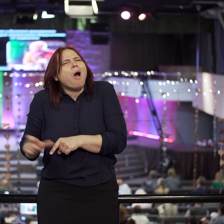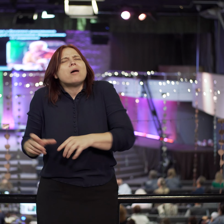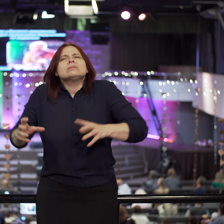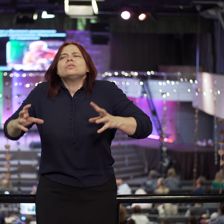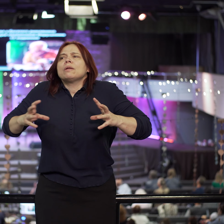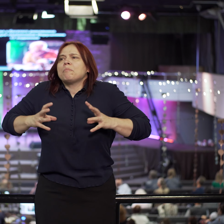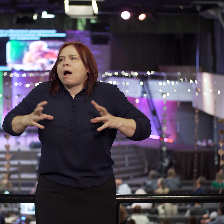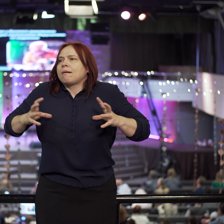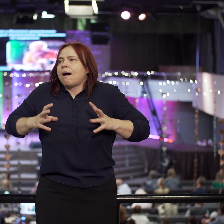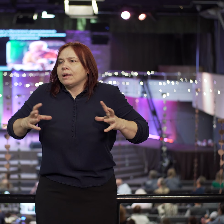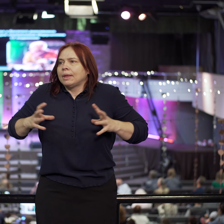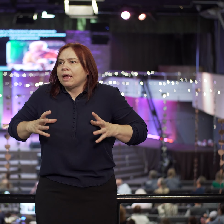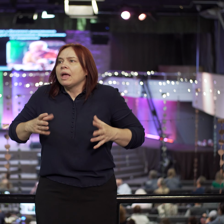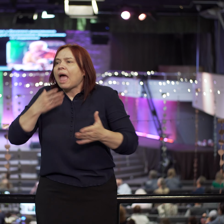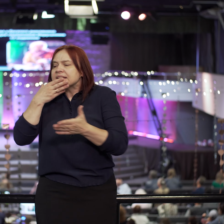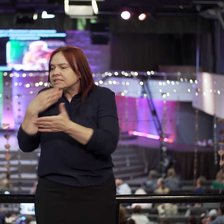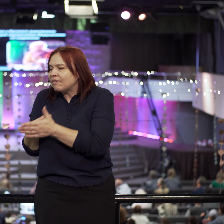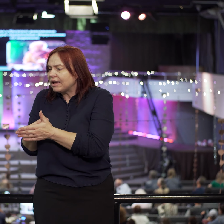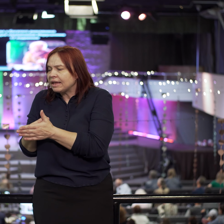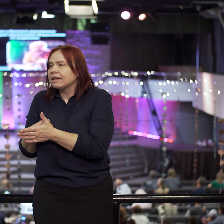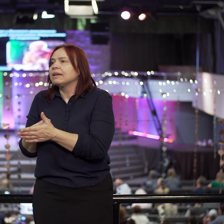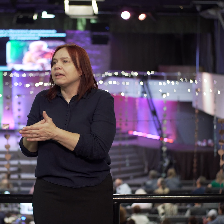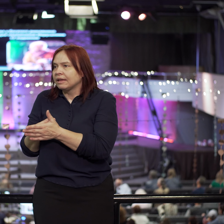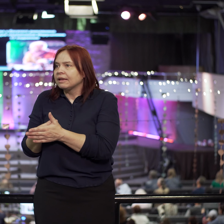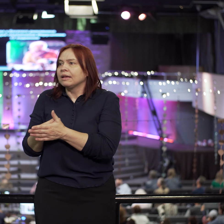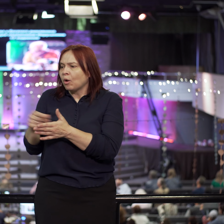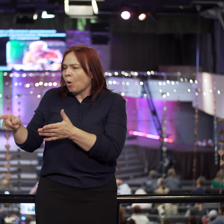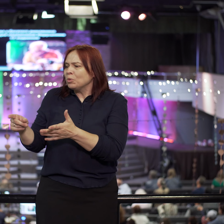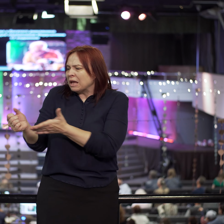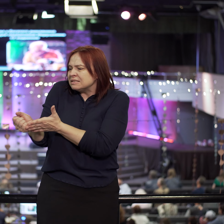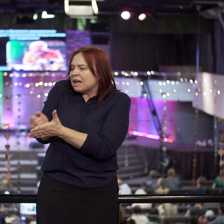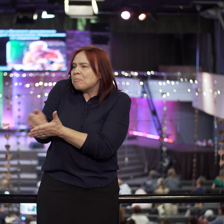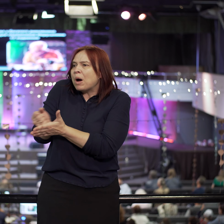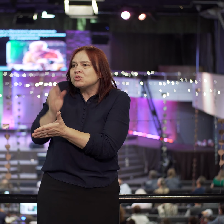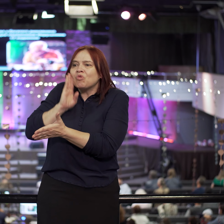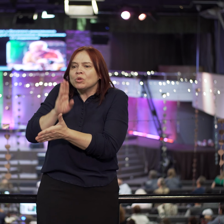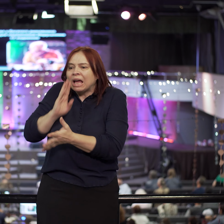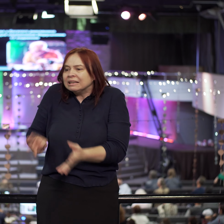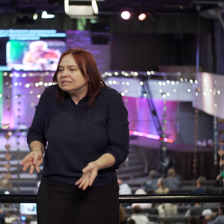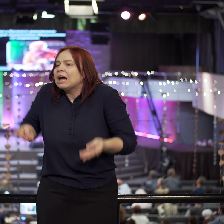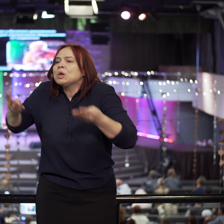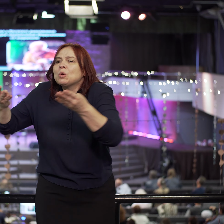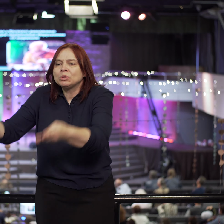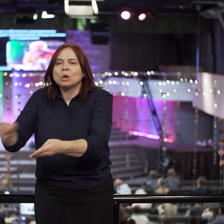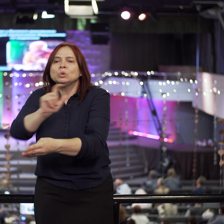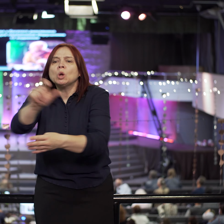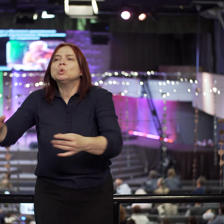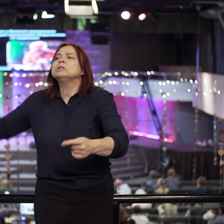отдает все свои запасы воды для паломников, но этого становится